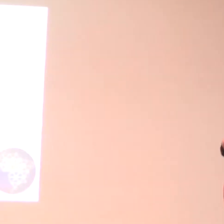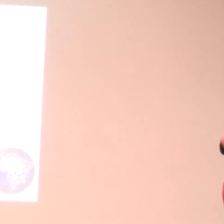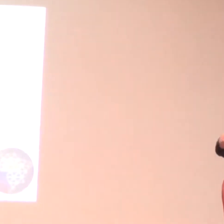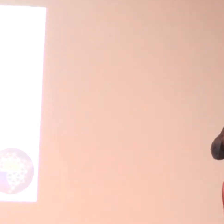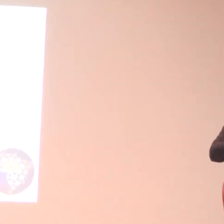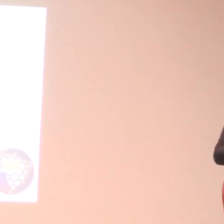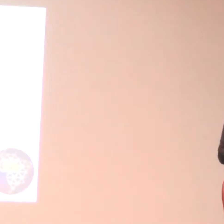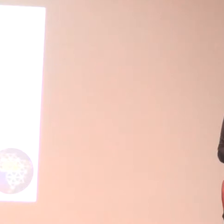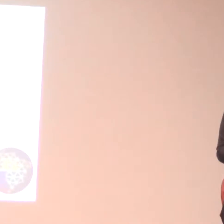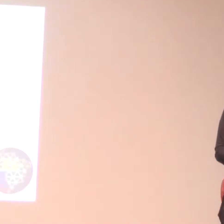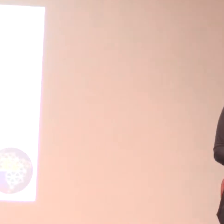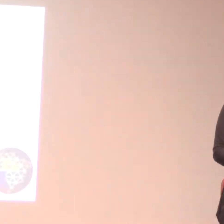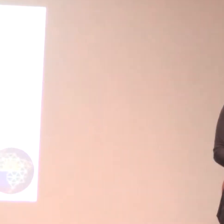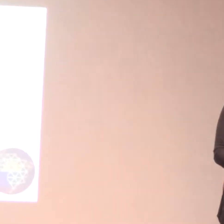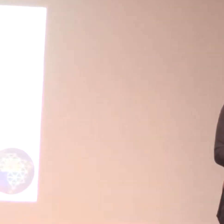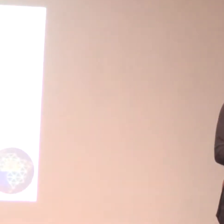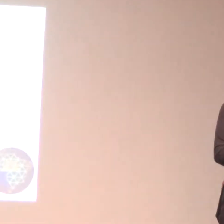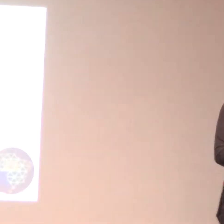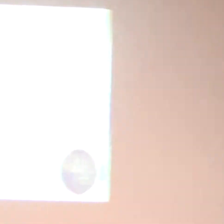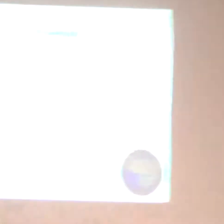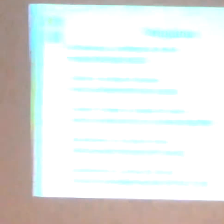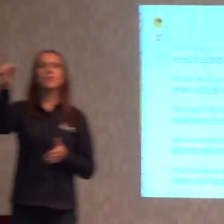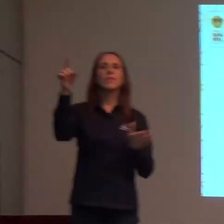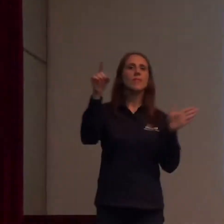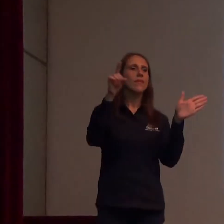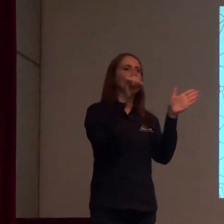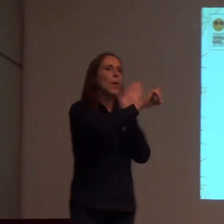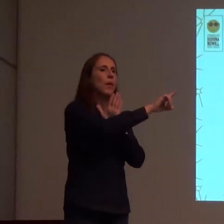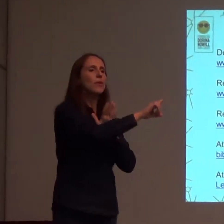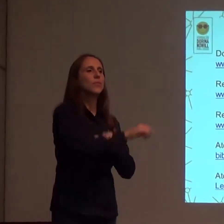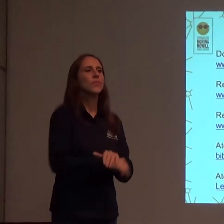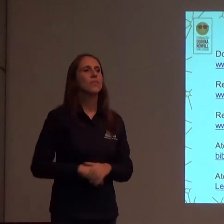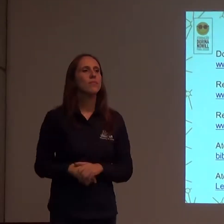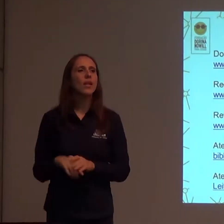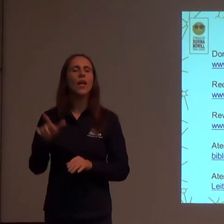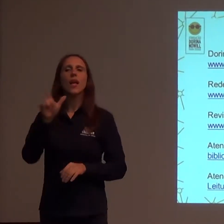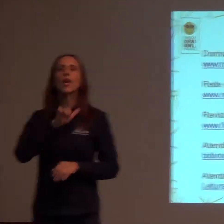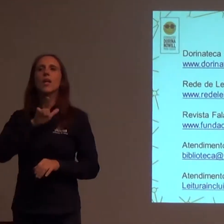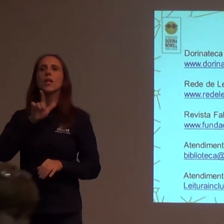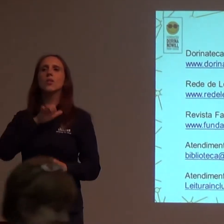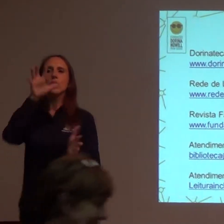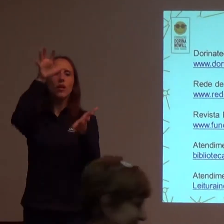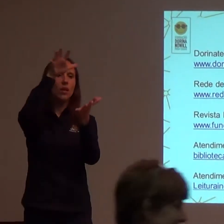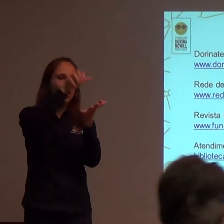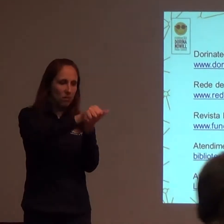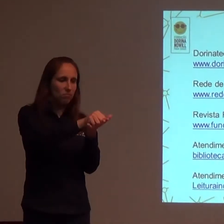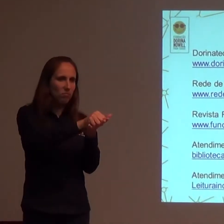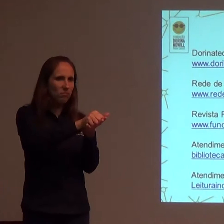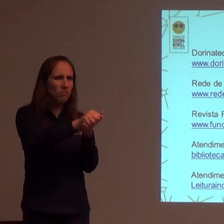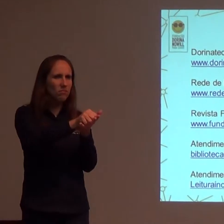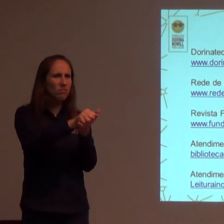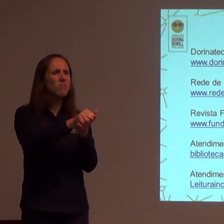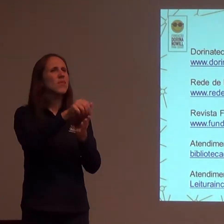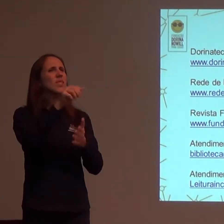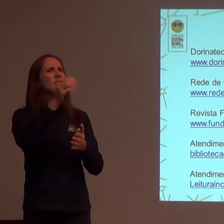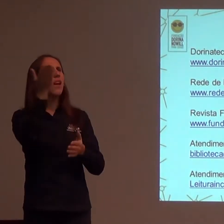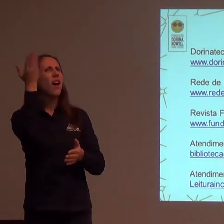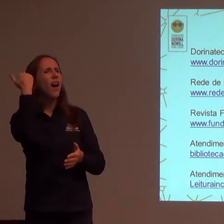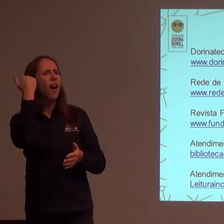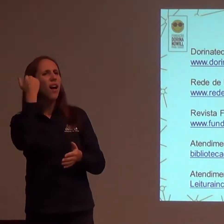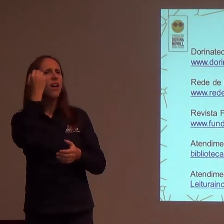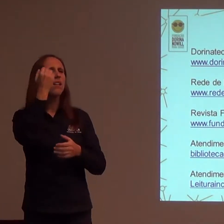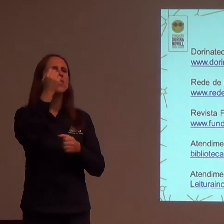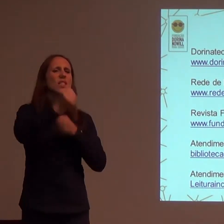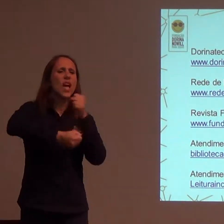Eu tenho um cadastro na Fundação Dorina, no Rio, desde 84, mas não sei se está renovado